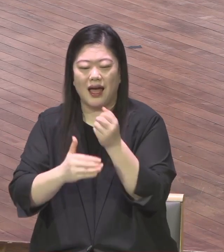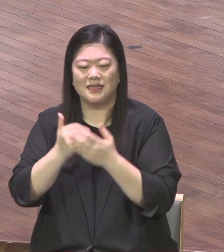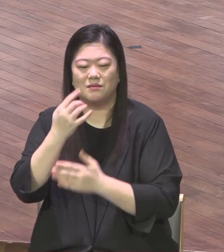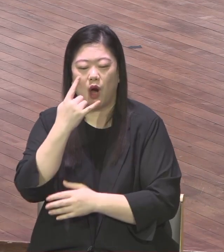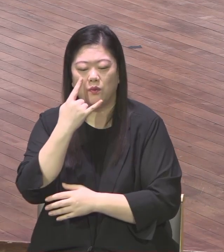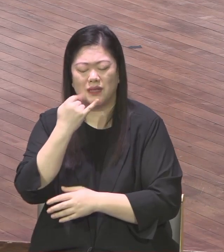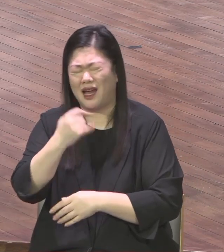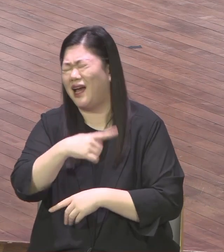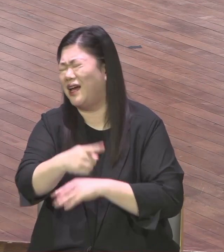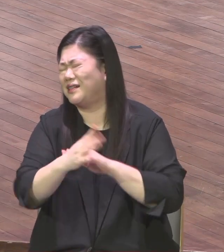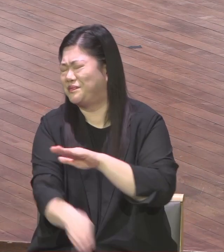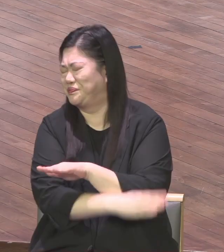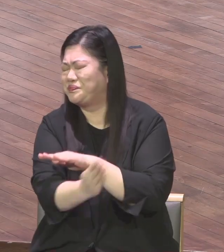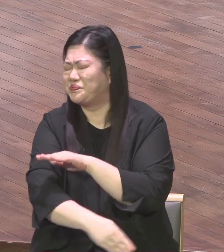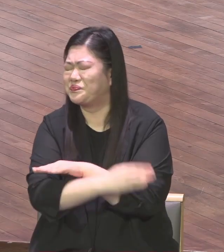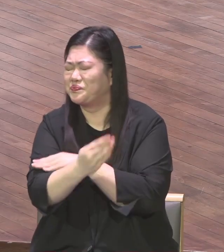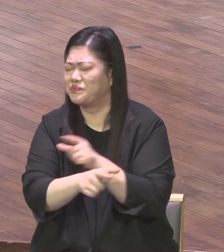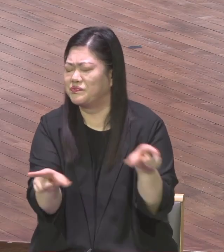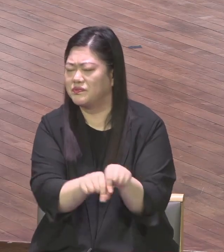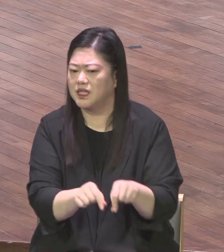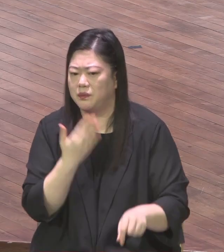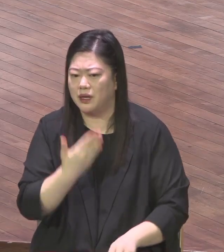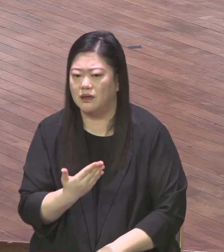사기꾼아 영적 사기꾼아 그래야 돼요.